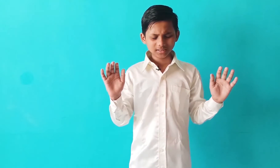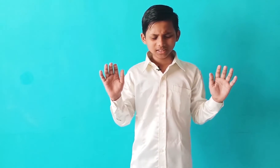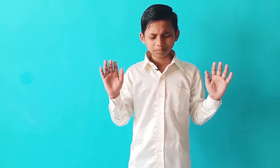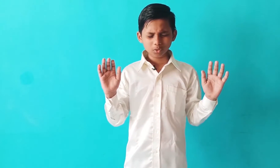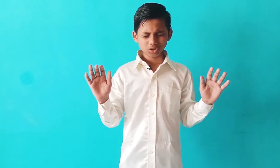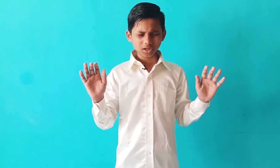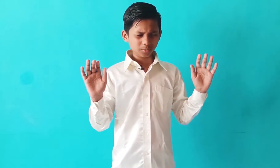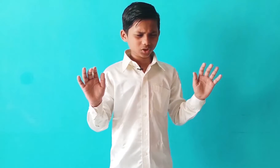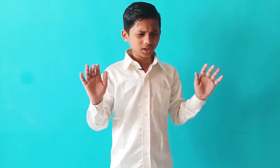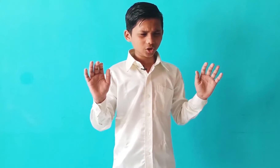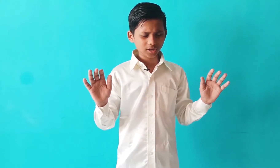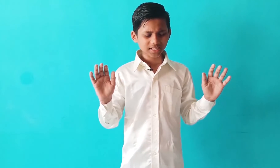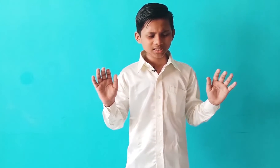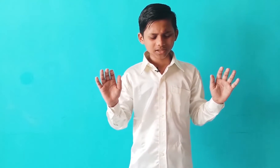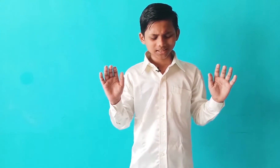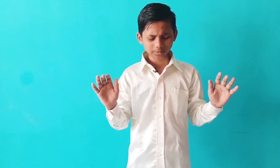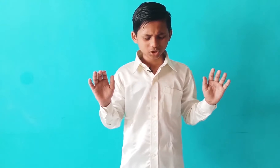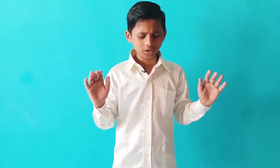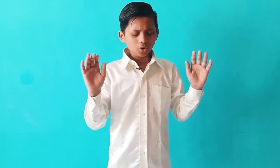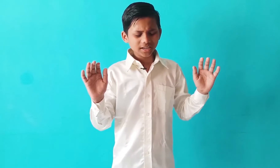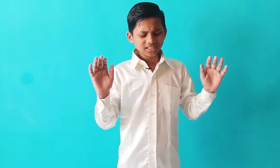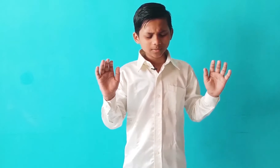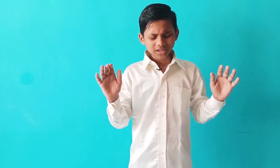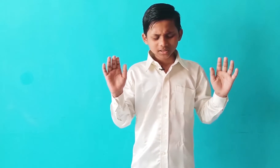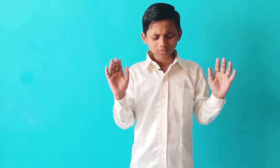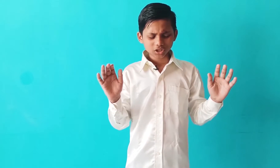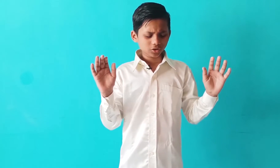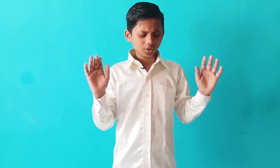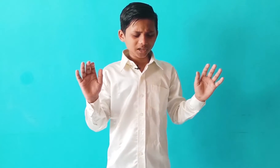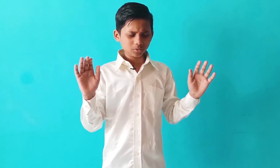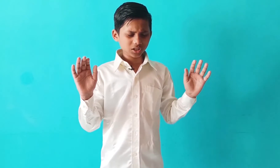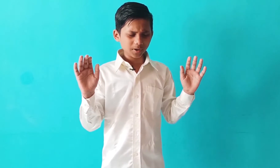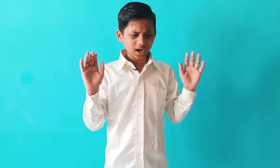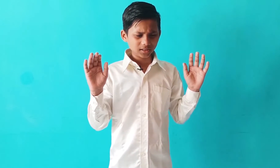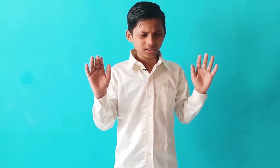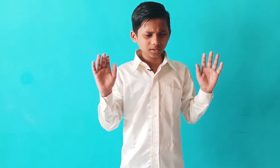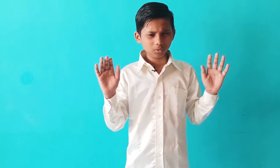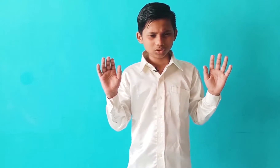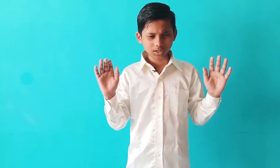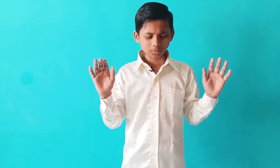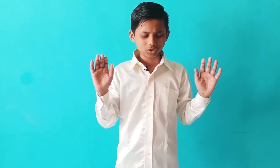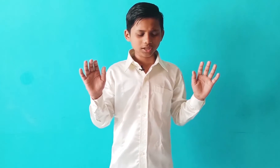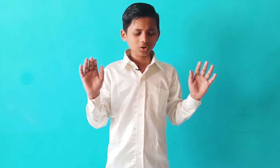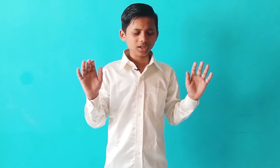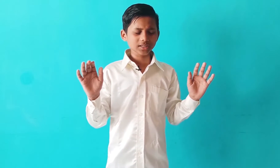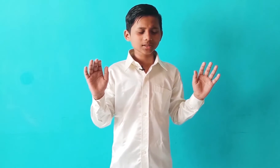ஆந்தில்ல போஸ்க போஸ்க்ரே ஒரு கஸ் அப்ரிகான் தவஷ்கான் ஒரு கஸ் அப்ரிகான் தவஷ்கான் ஒரு பல போஸ்குலபா ஆந்தில்ல போஸ்க போஸ்க்ரே ஒரு கஸ்